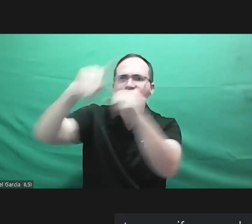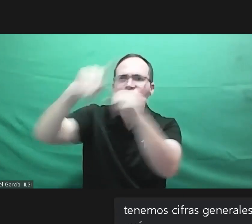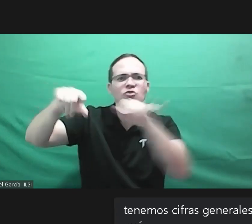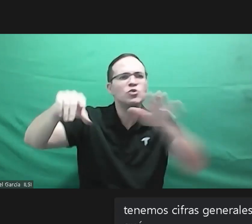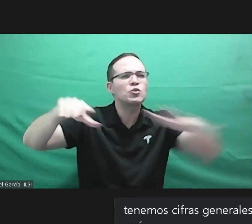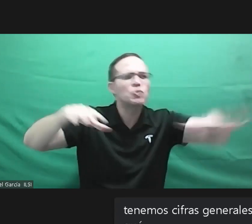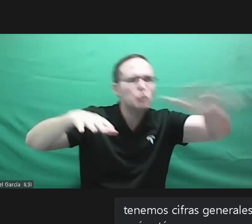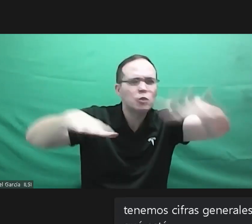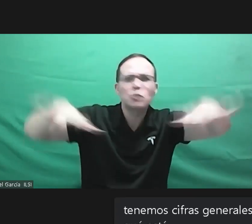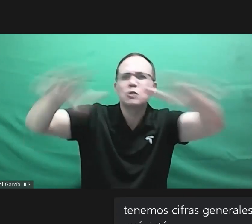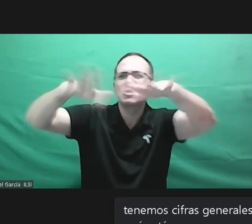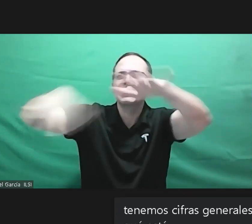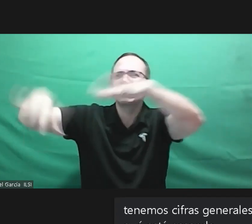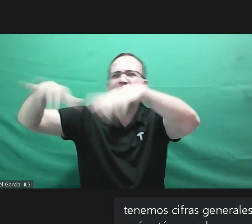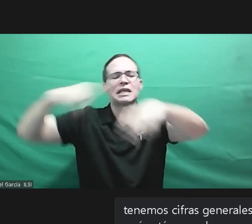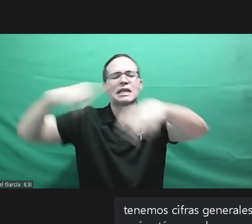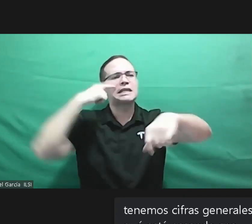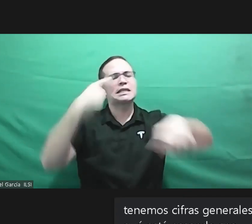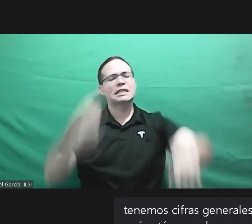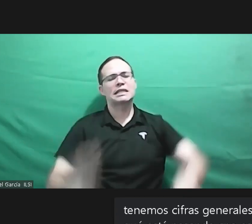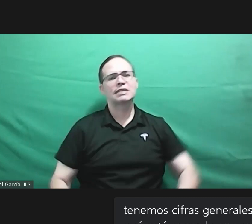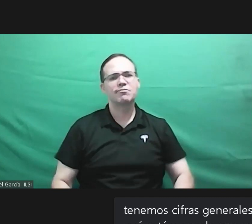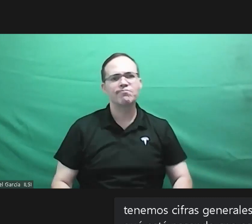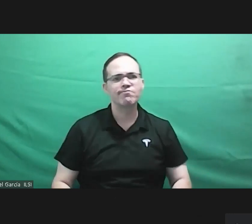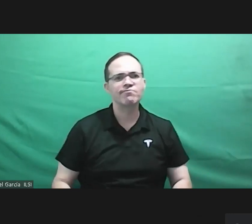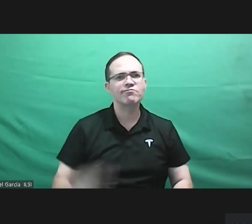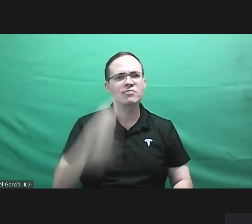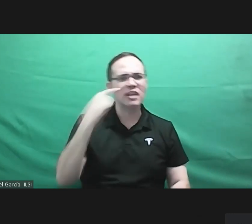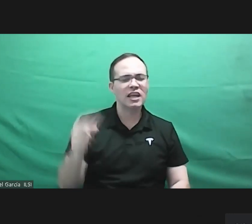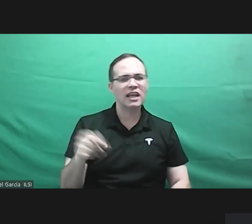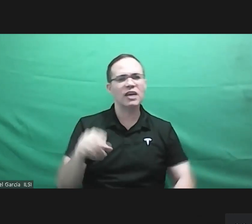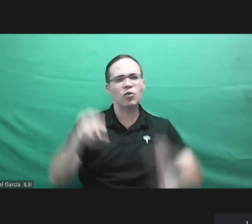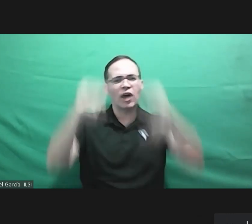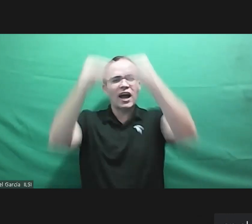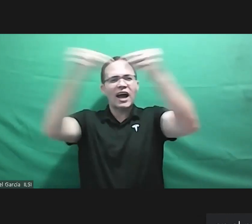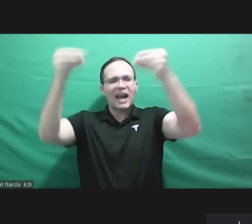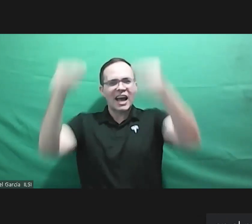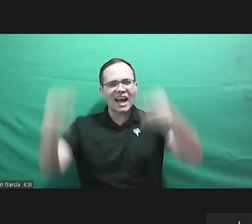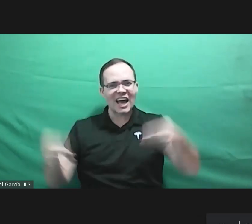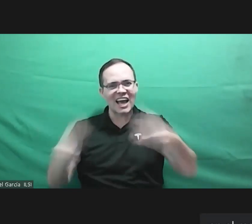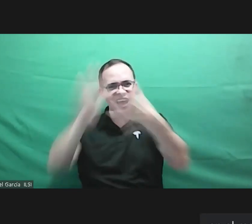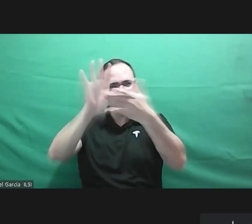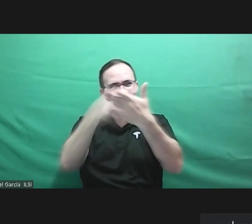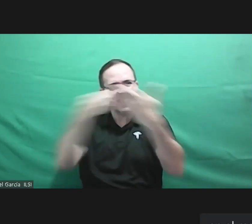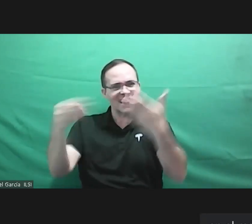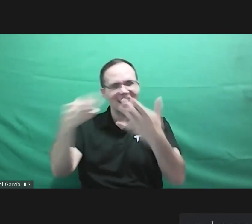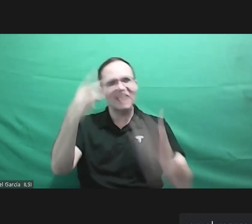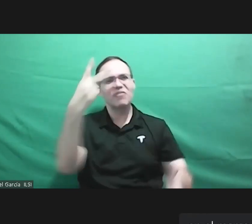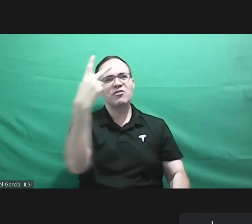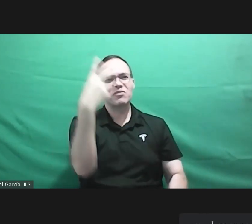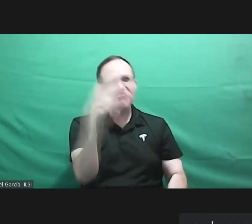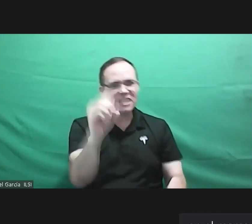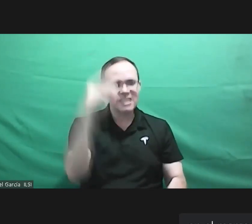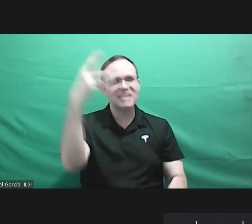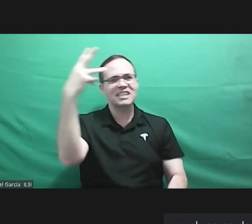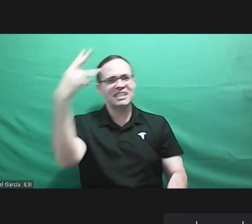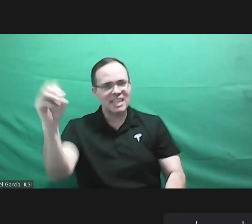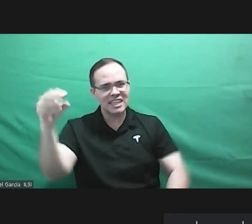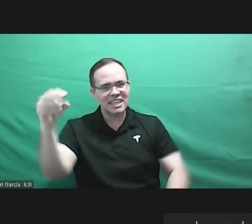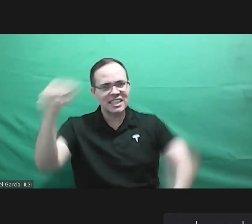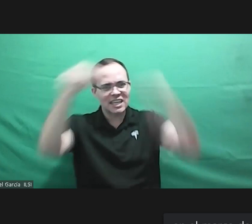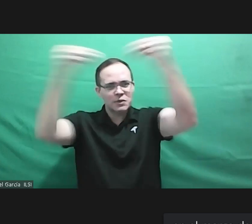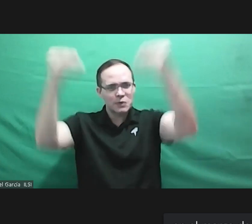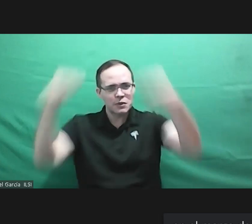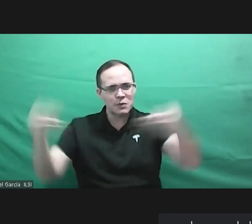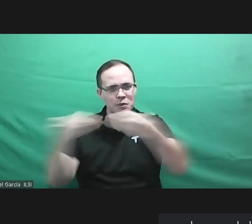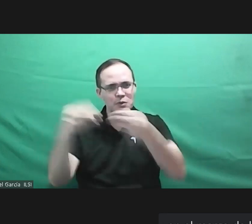evidenciaron, quedaron muy visibles en el marco de la Agenda 2030, porque esta agenda desde sus inicios dio mucha relevancia a la necesidad de producir datos, ¿no? Se previó